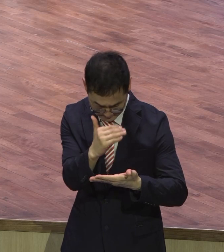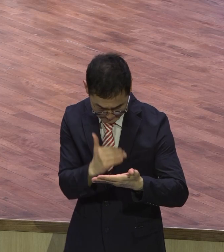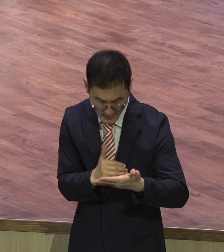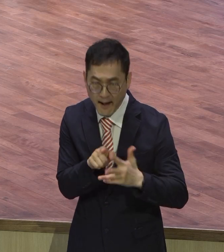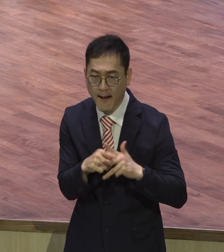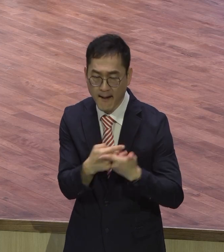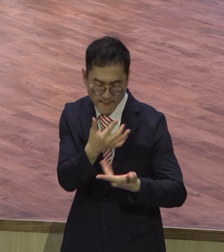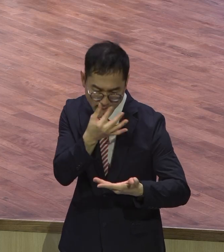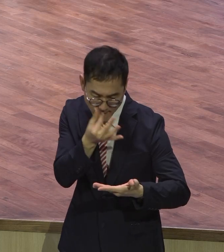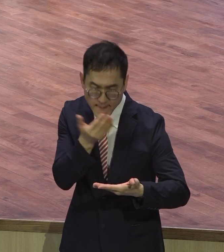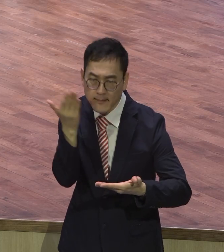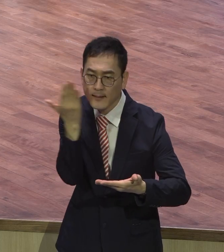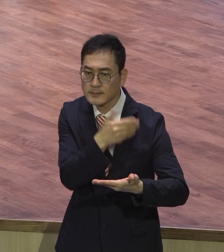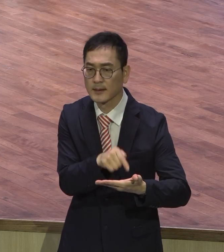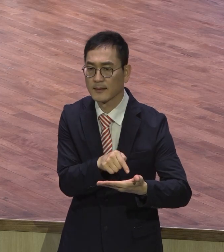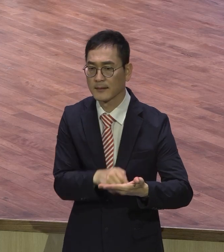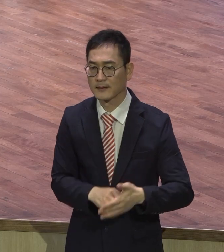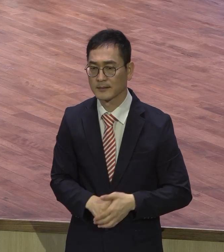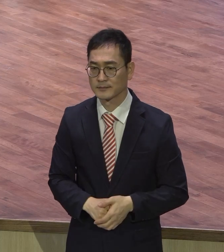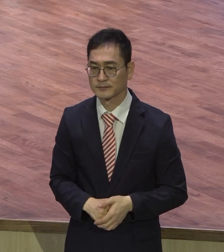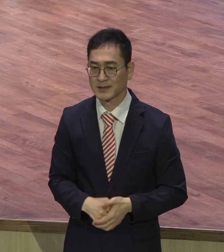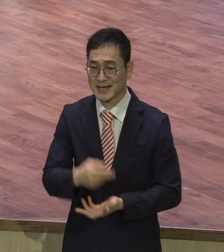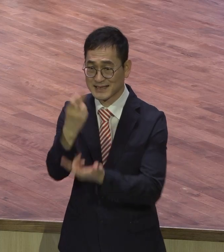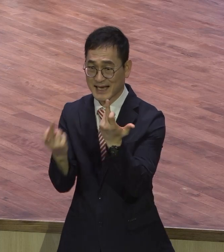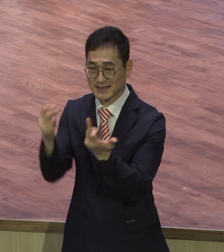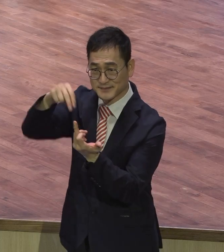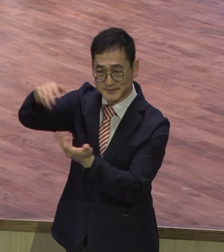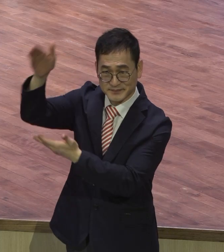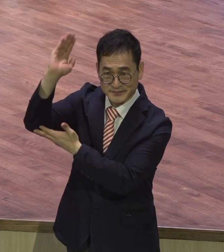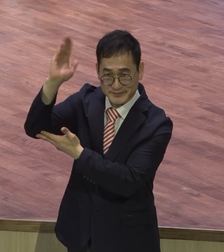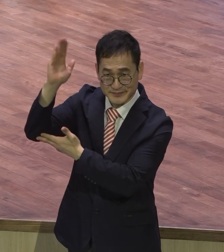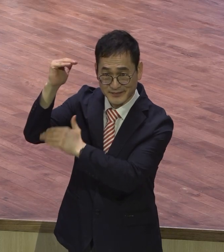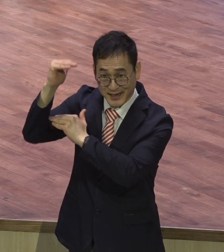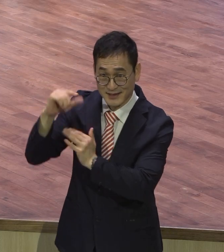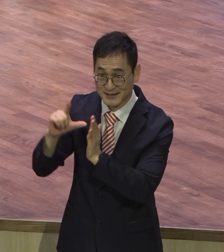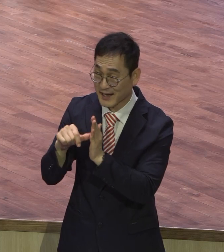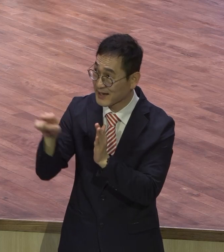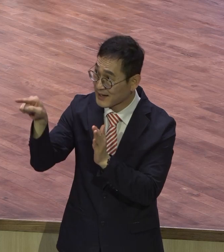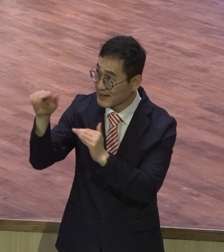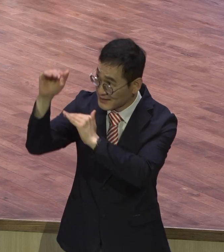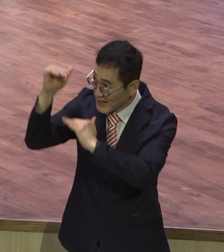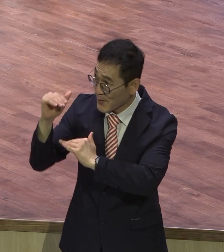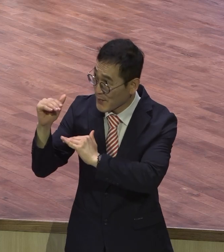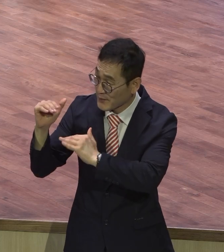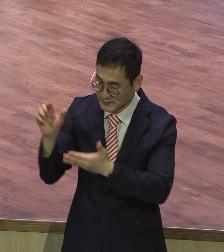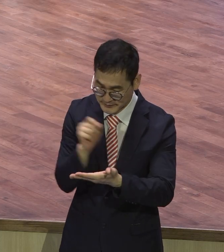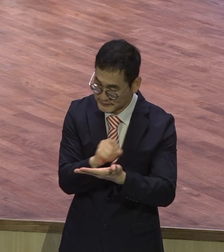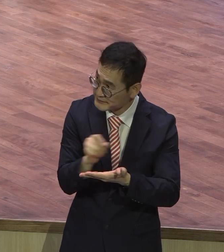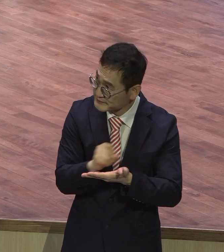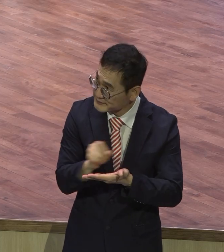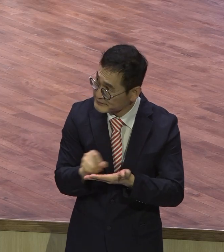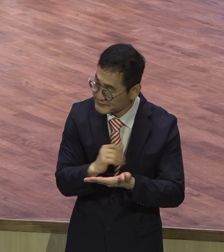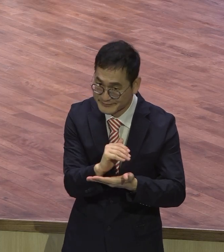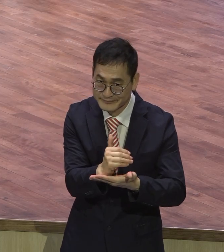이미 우리가 살펴보았던 산상수원의 이 주옥 같은 말씀을 마태는 아주 풍성하게 그렇게